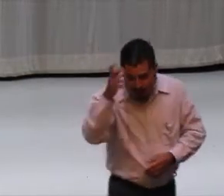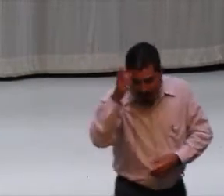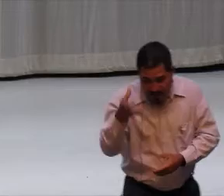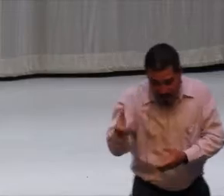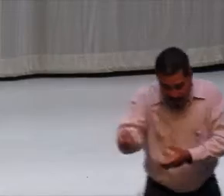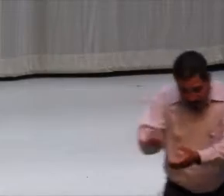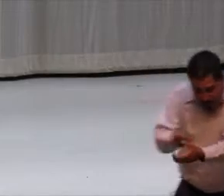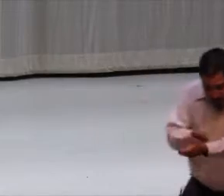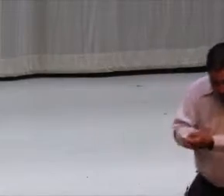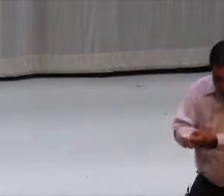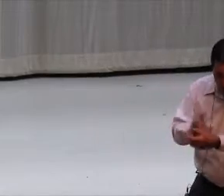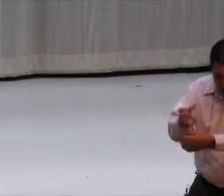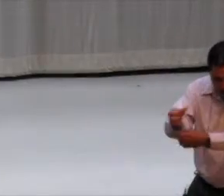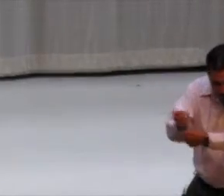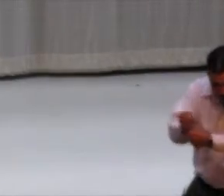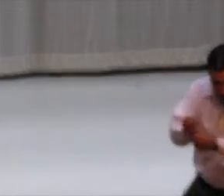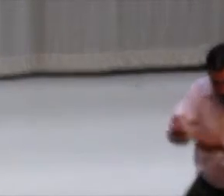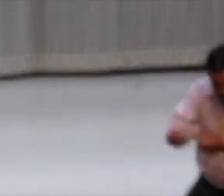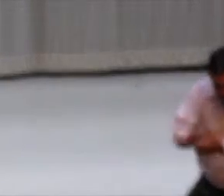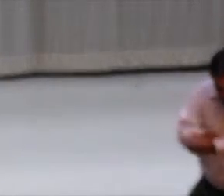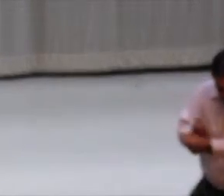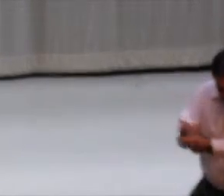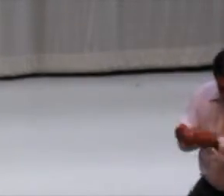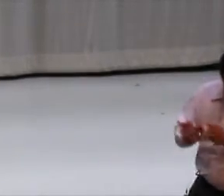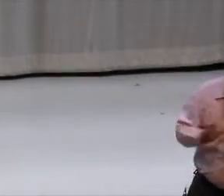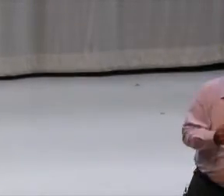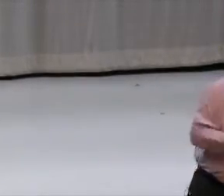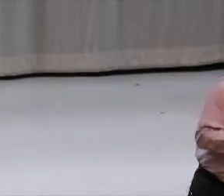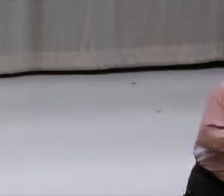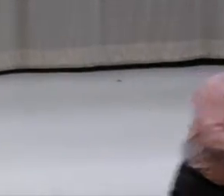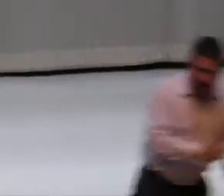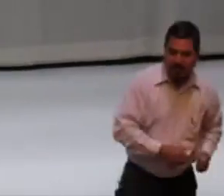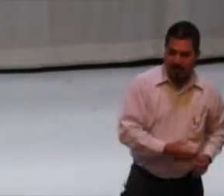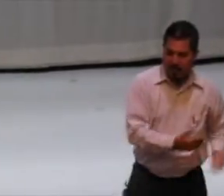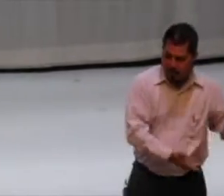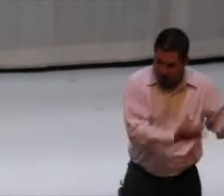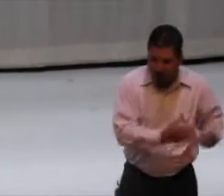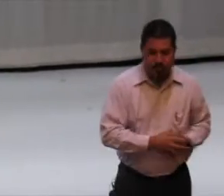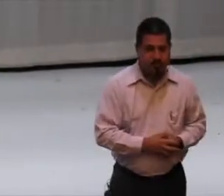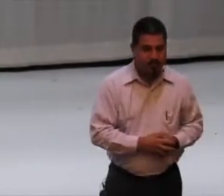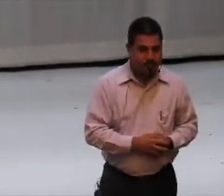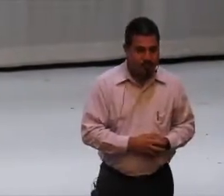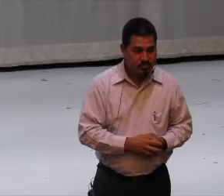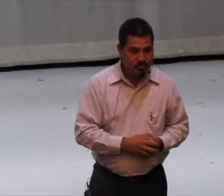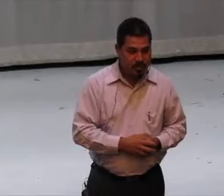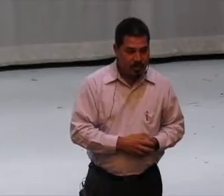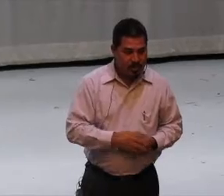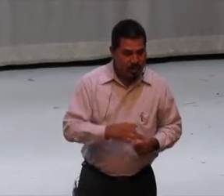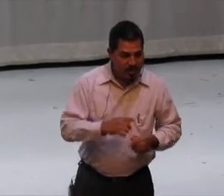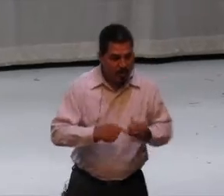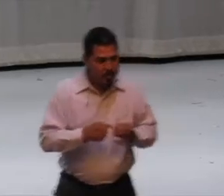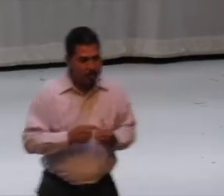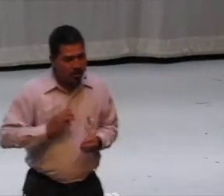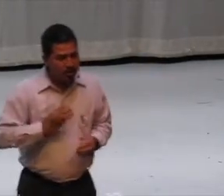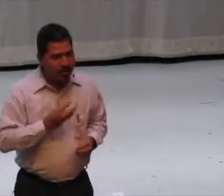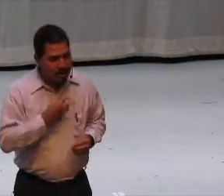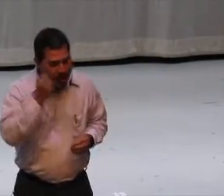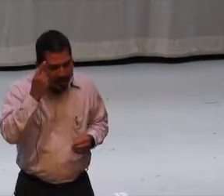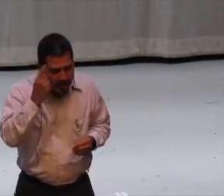si quiere y nos obliga, para ir junto con él al infierno. Y cuando nosotros